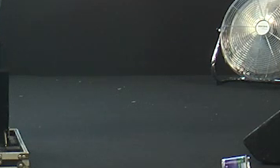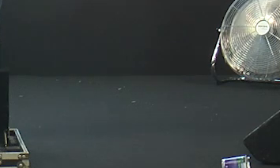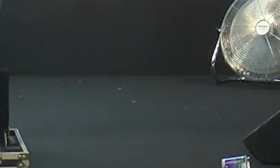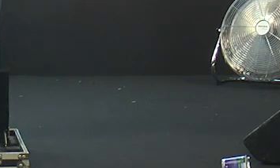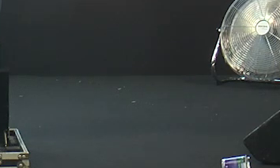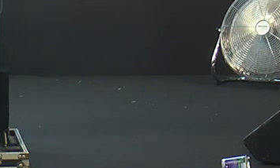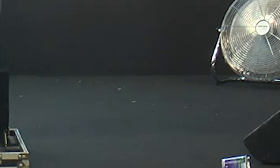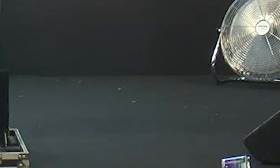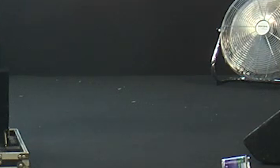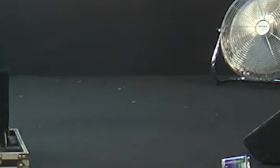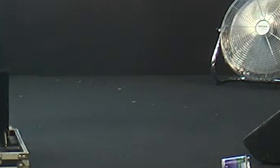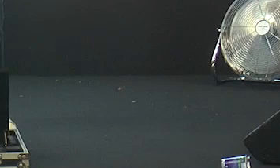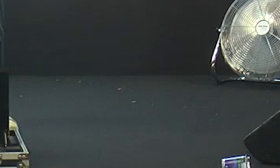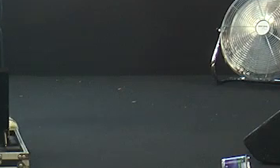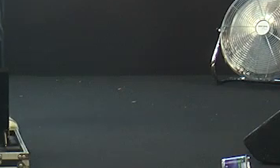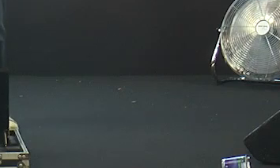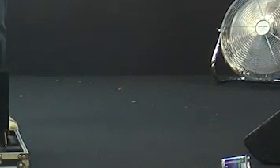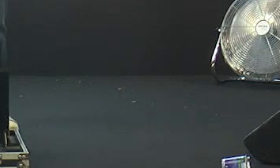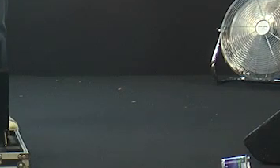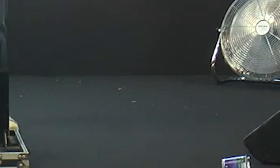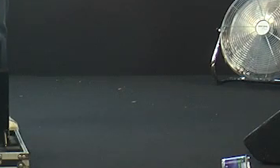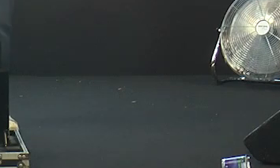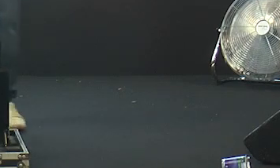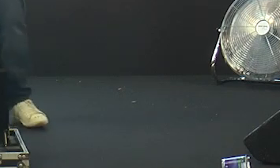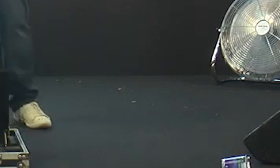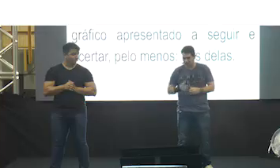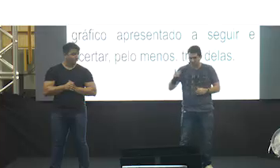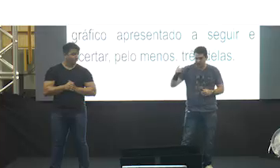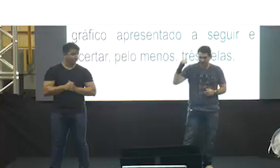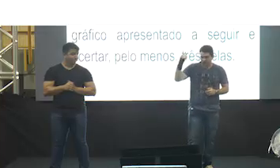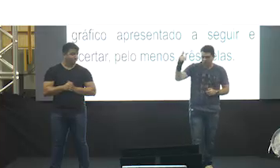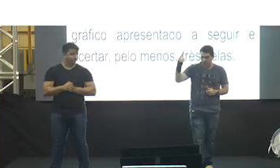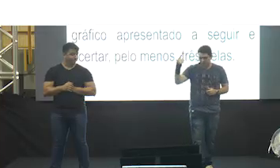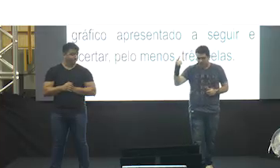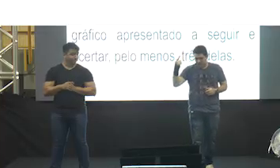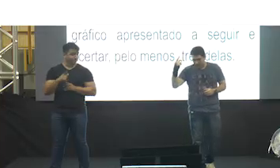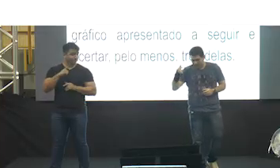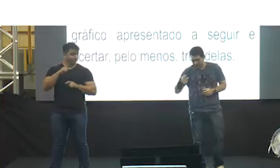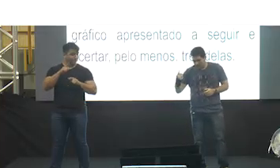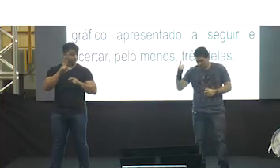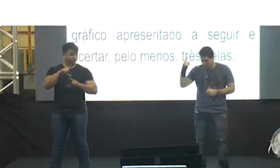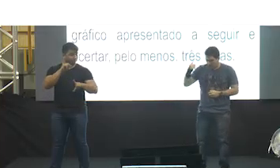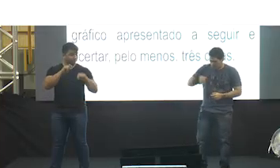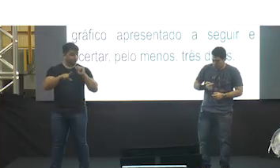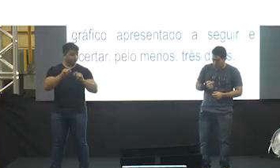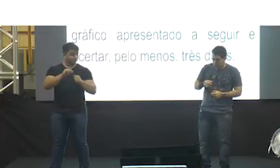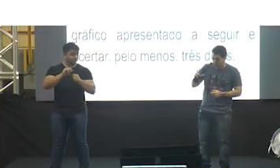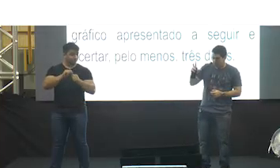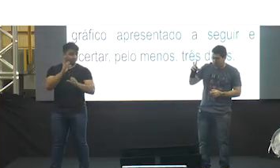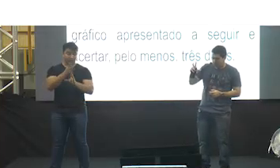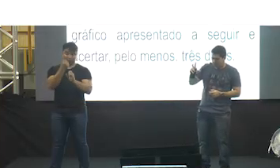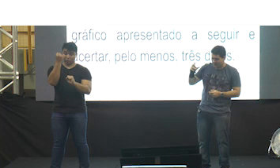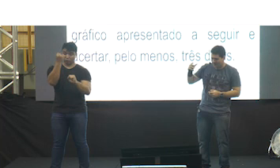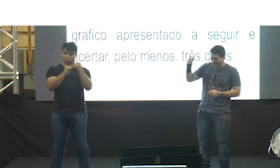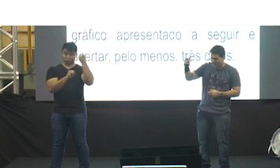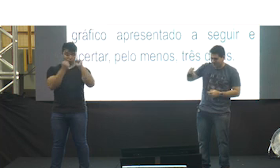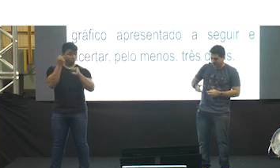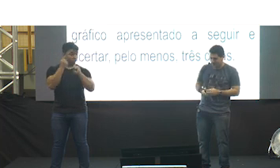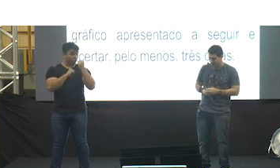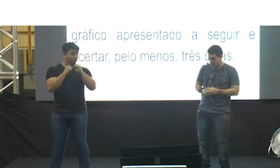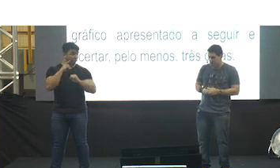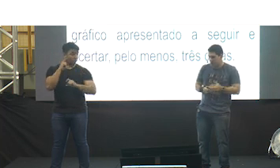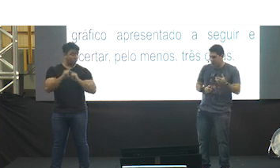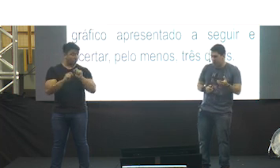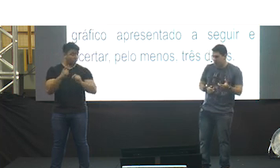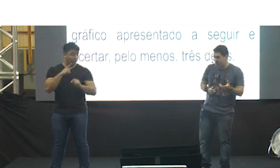matemática. Então, preste atenção, ó, questão 17 do material que vocês vão receber. Em uma seleção realizada por uma indústria, para chegarem à